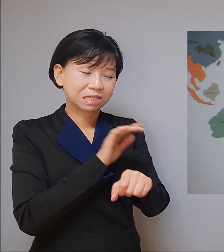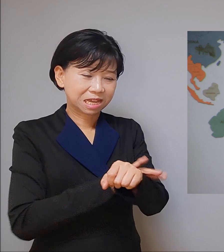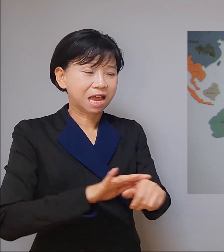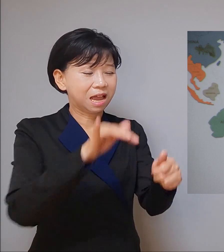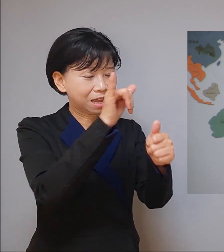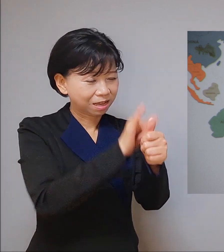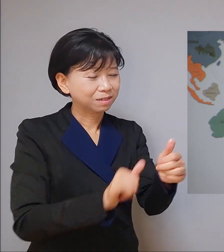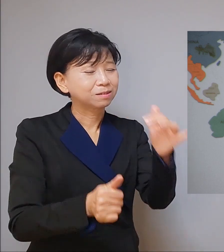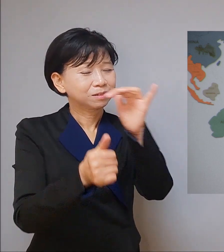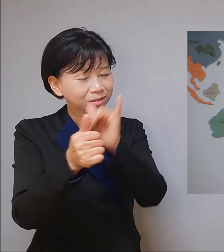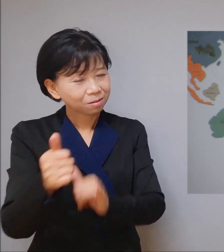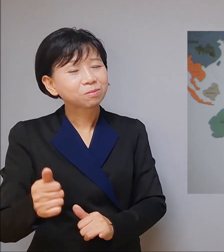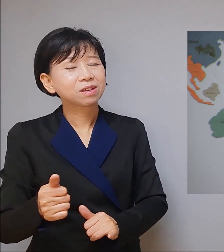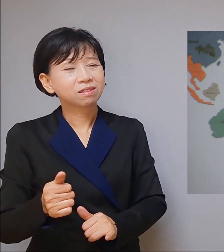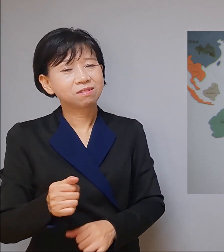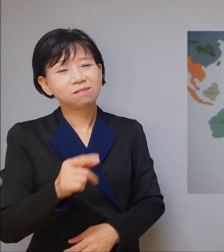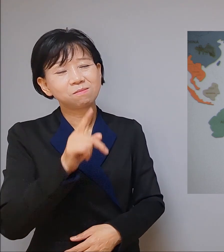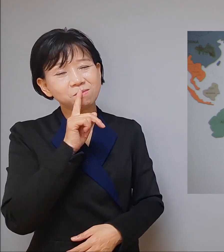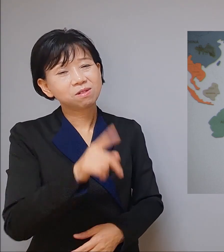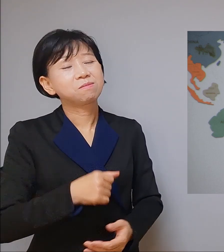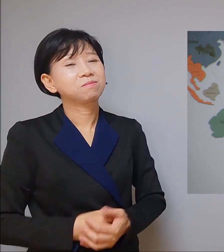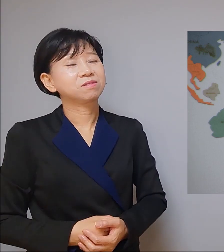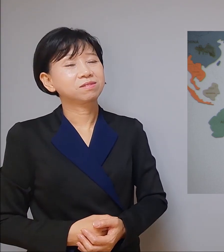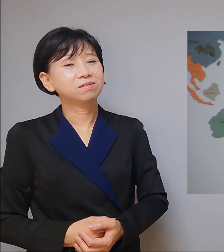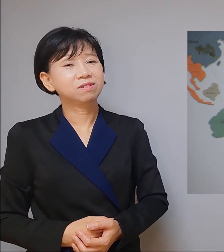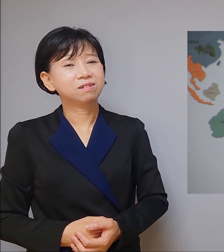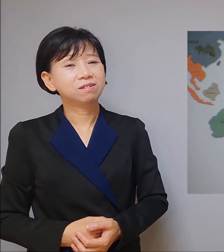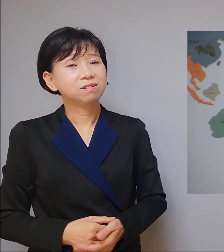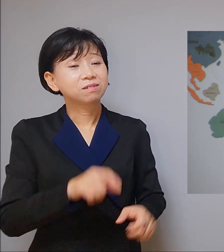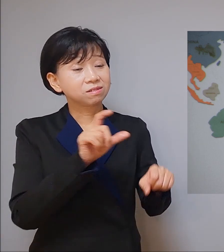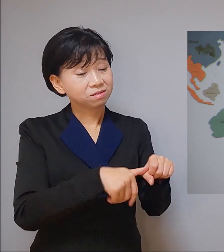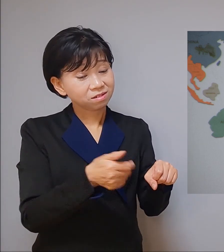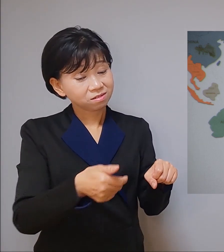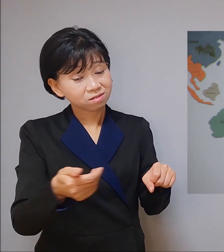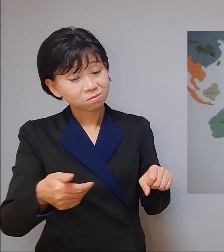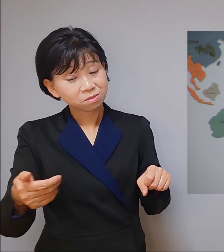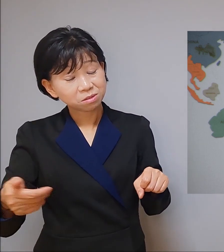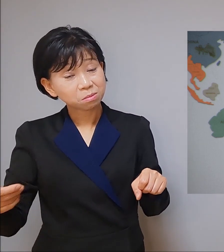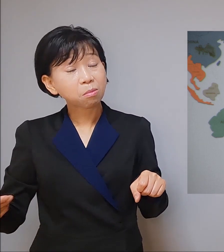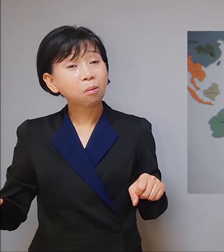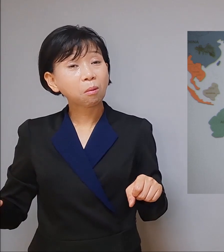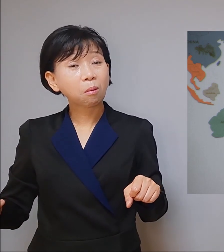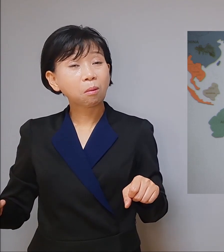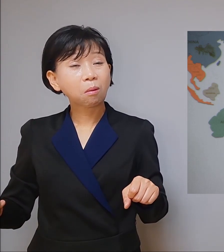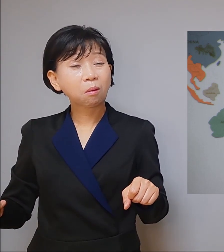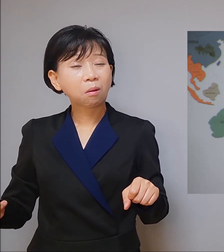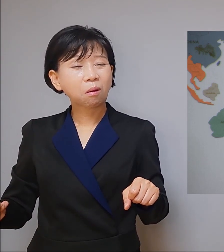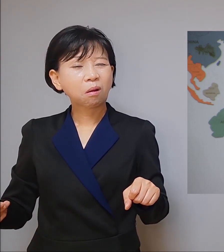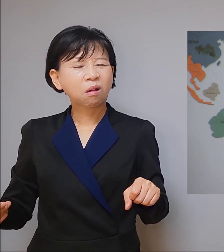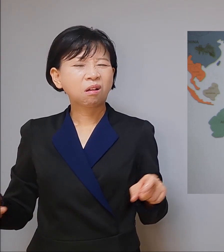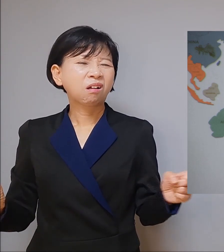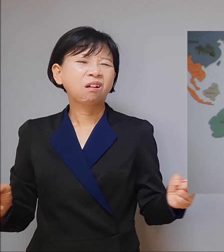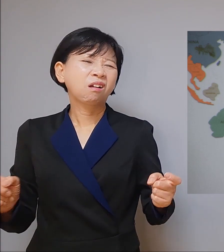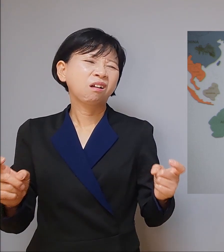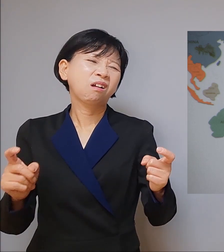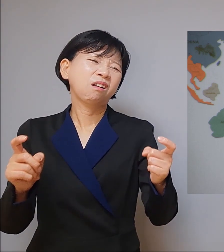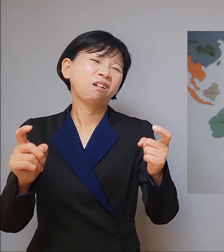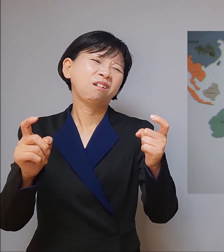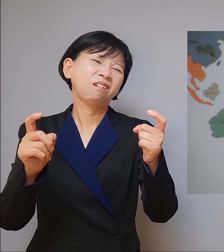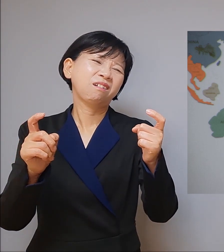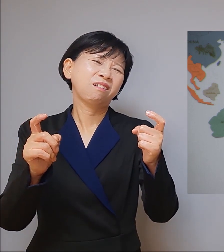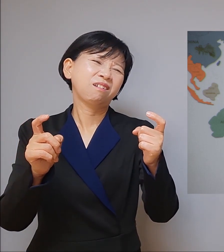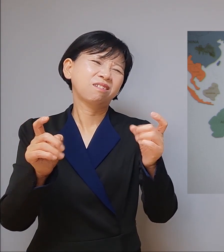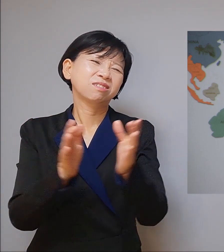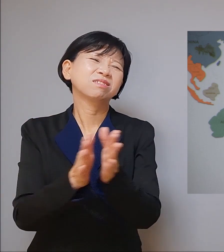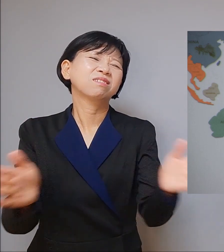몸이라고 공포합니다. 그런데 어느새 이 두 사람은 살다가 한 몸이 아니라 각자의 주장을 하고 싸우기 시작합니다.